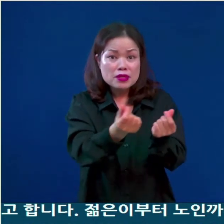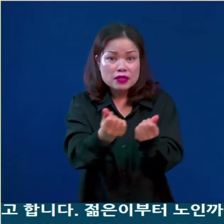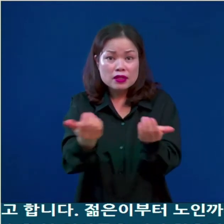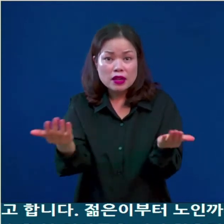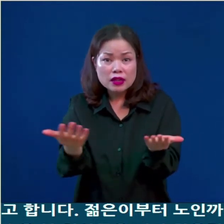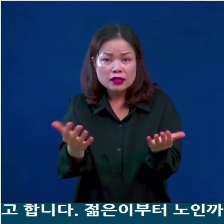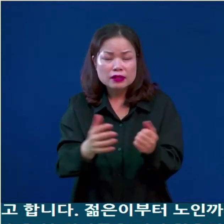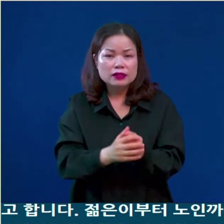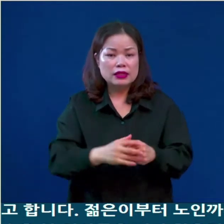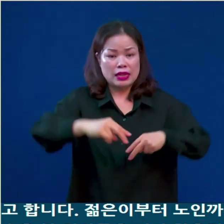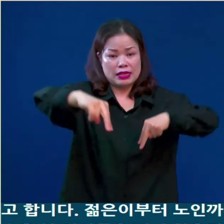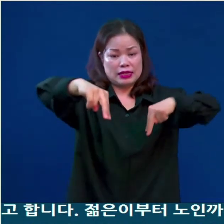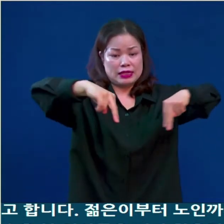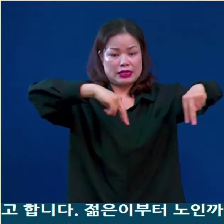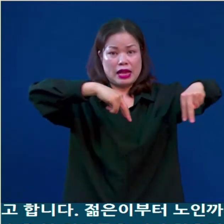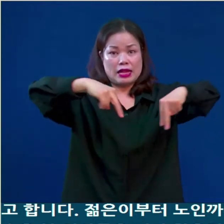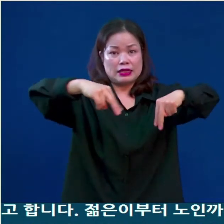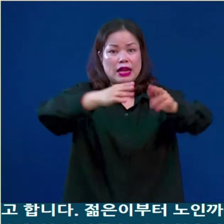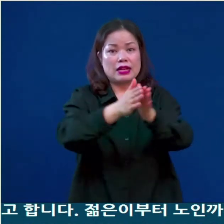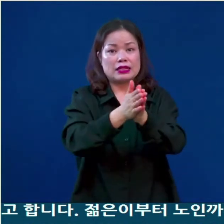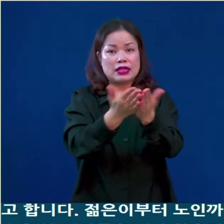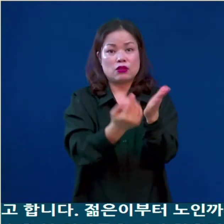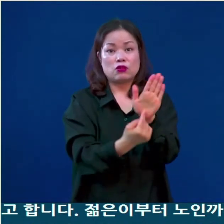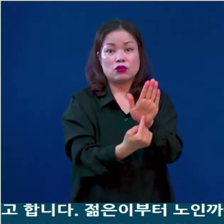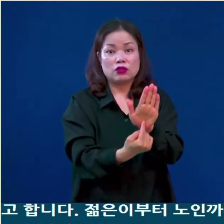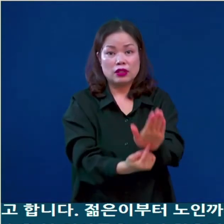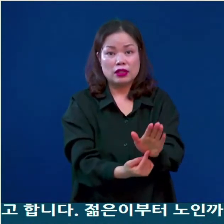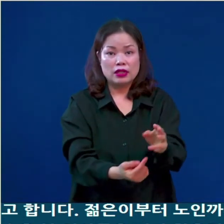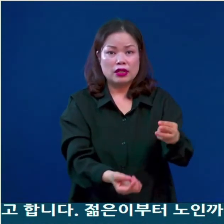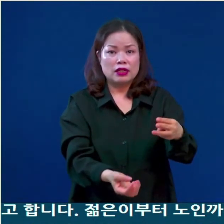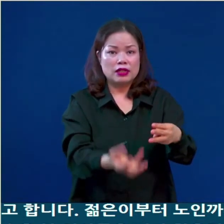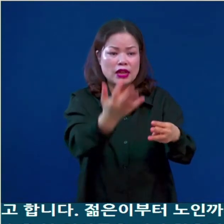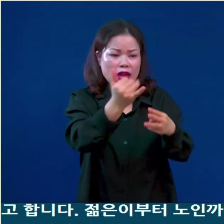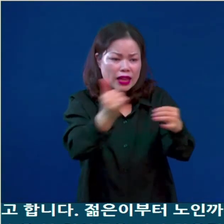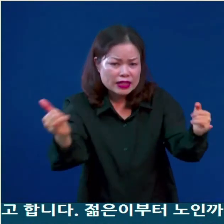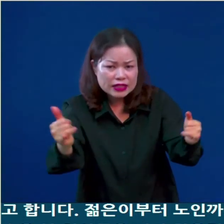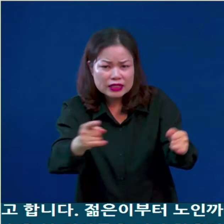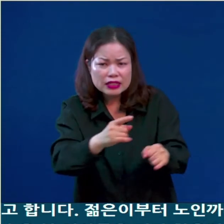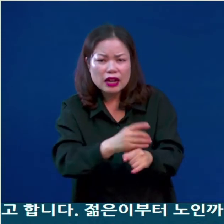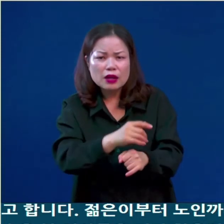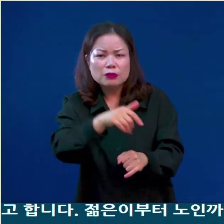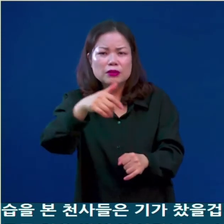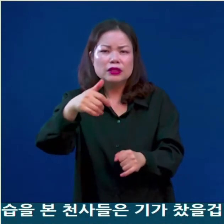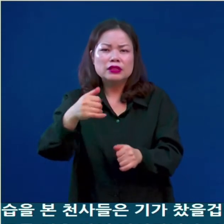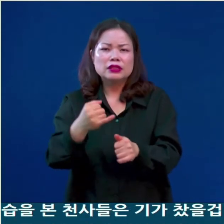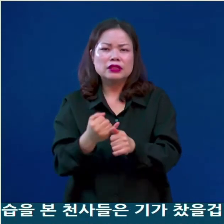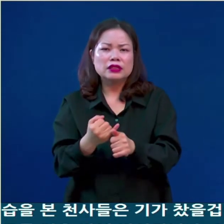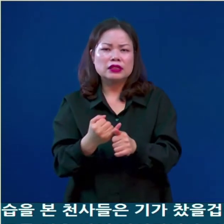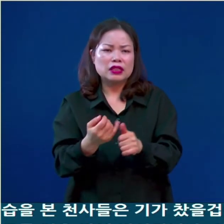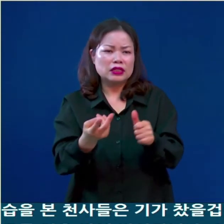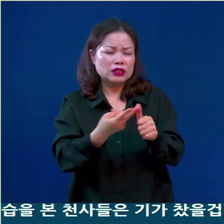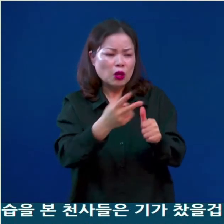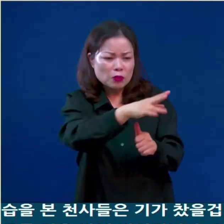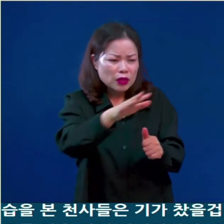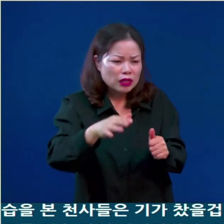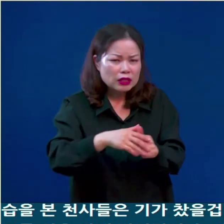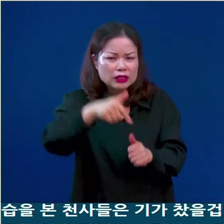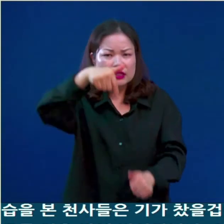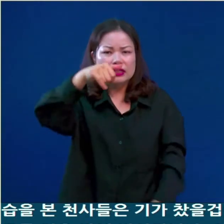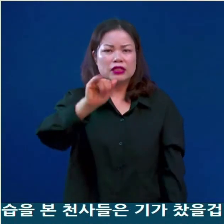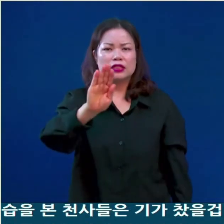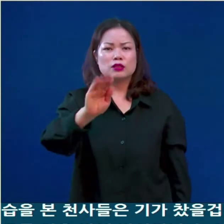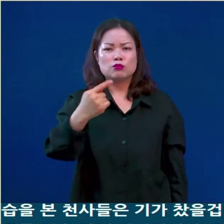사건이 사사기에도 등장을 합니다. 레위인과 첩이 기브아의 한 노인집에 갔을 때에